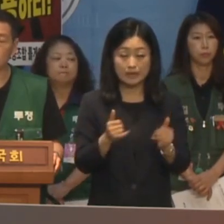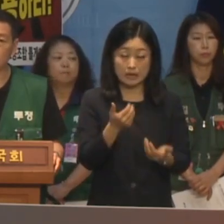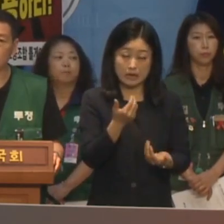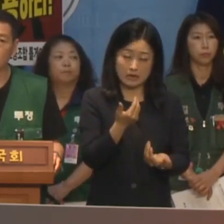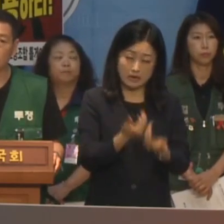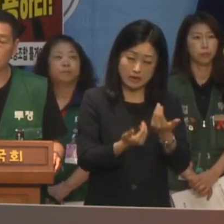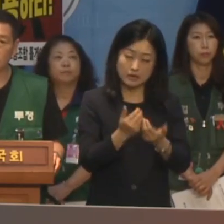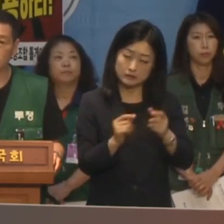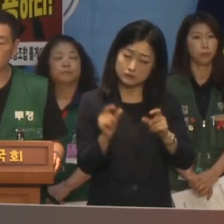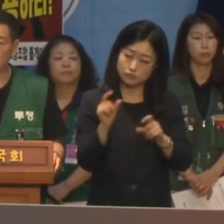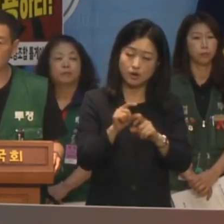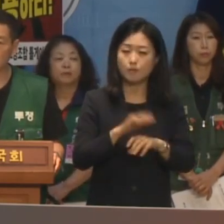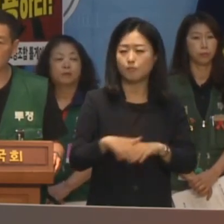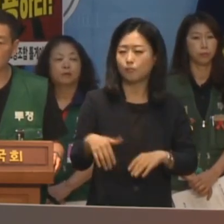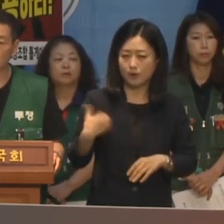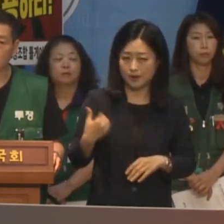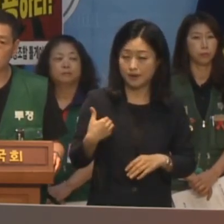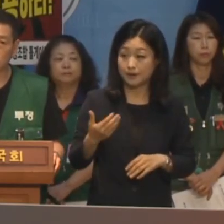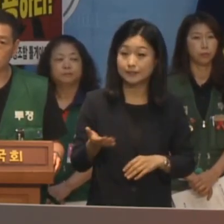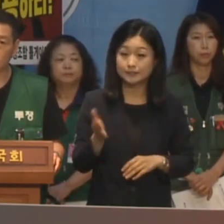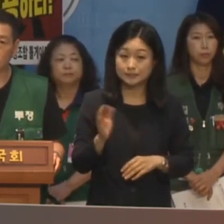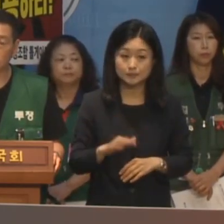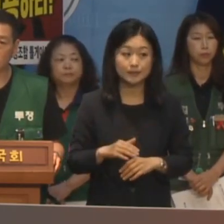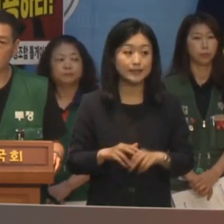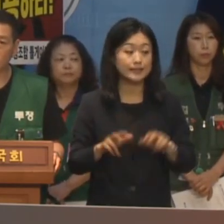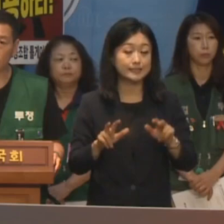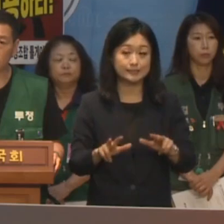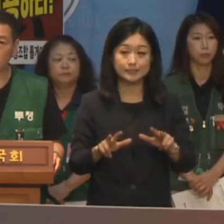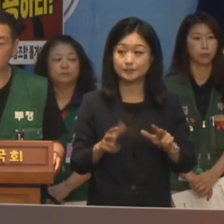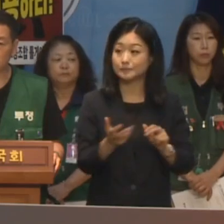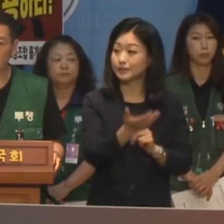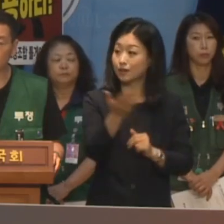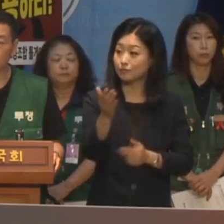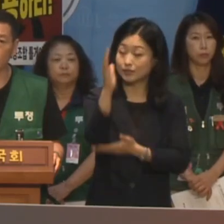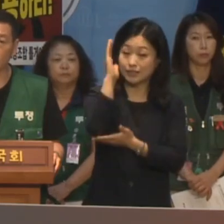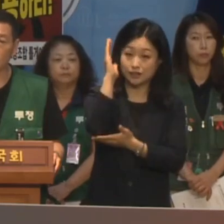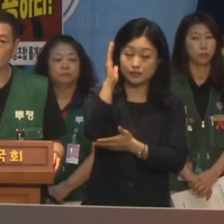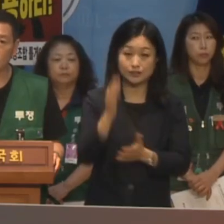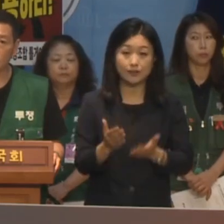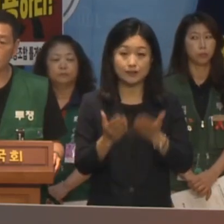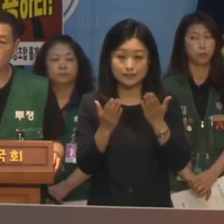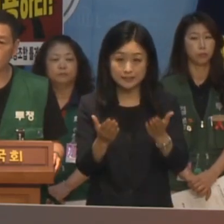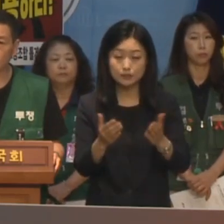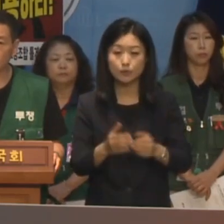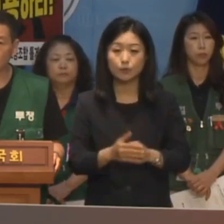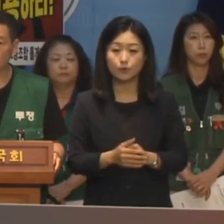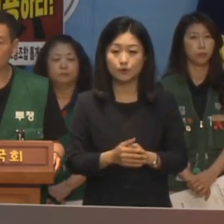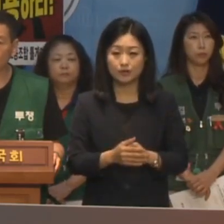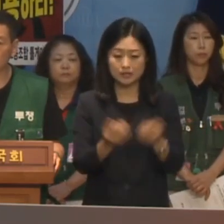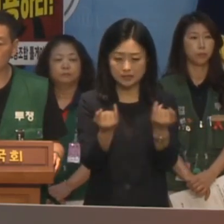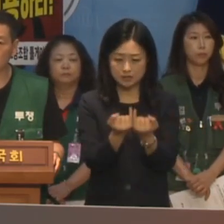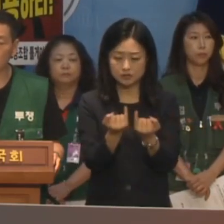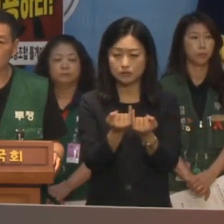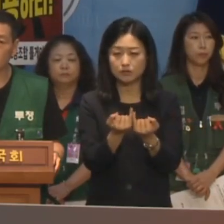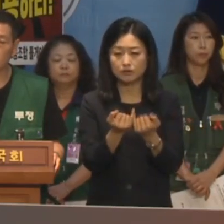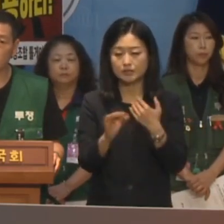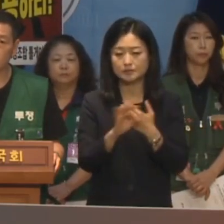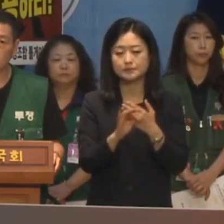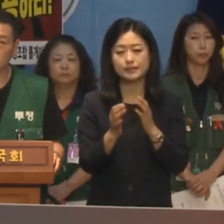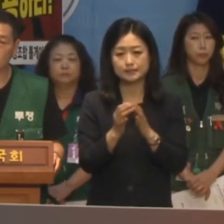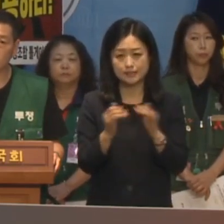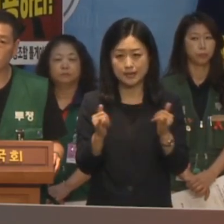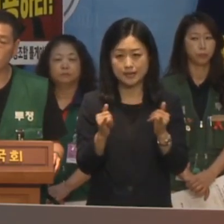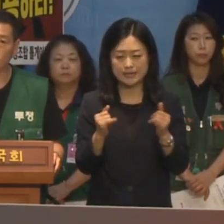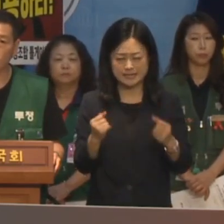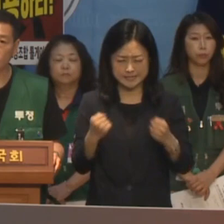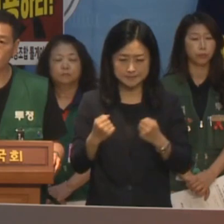있습니다. 이 기자분들께서 지금 당면 기자회견을 시작으로 이 여성 비정규직 노동자들이 절대 힘을